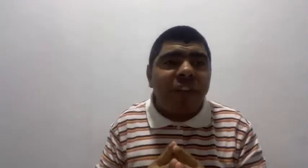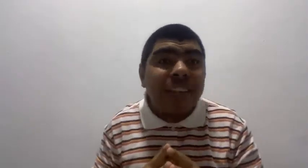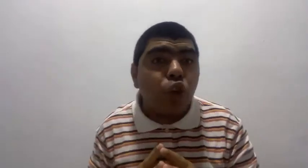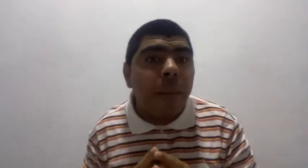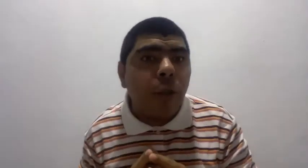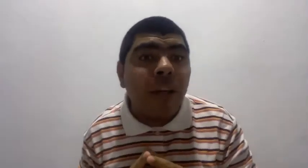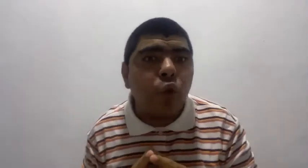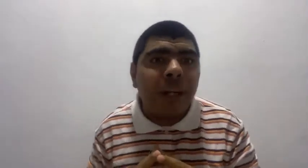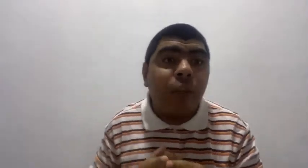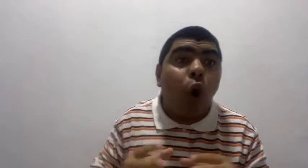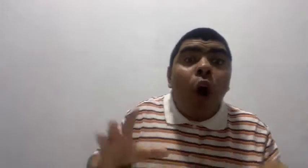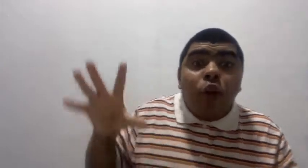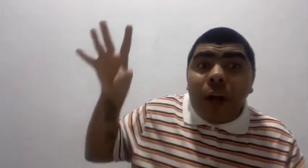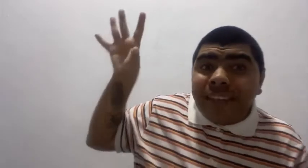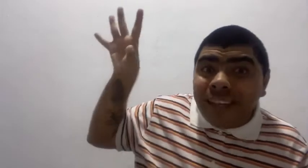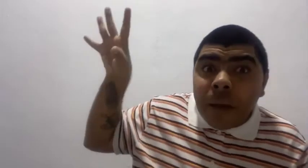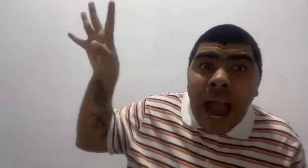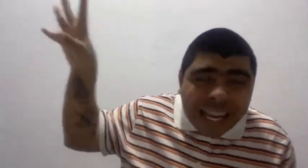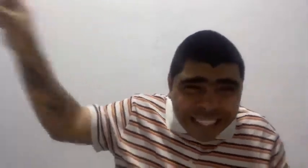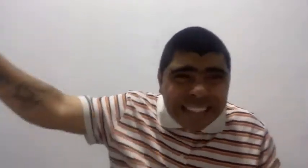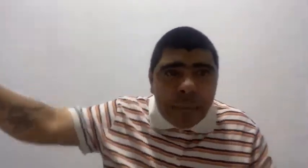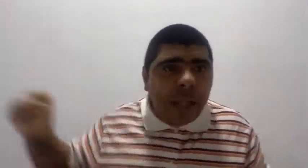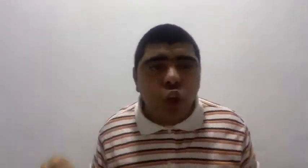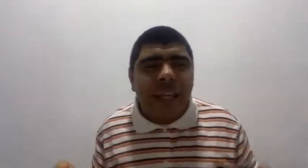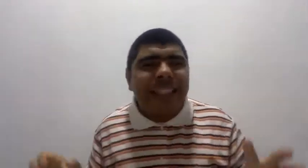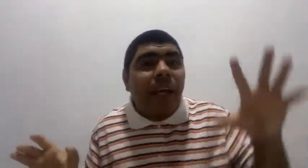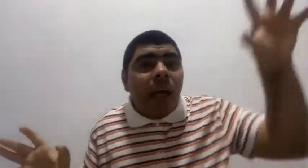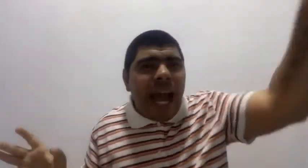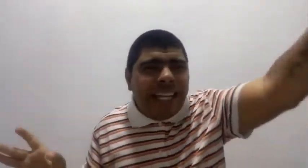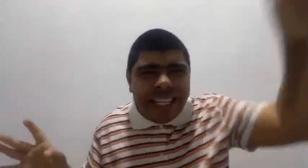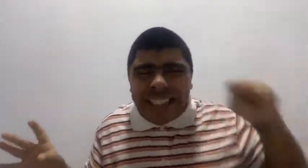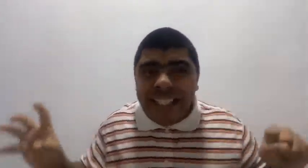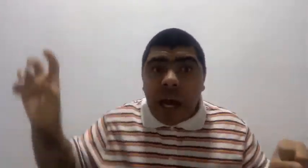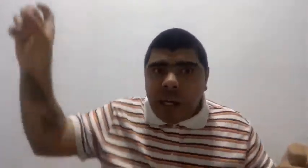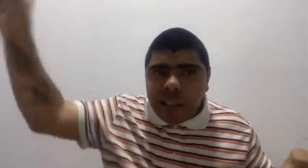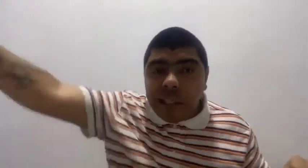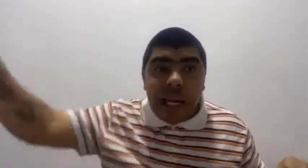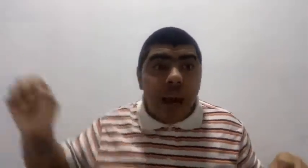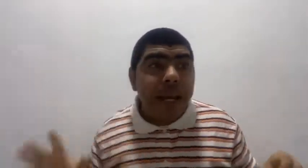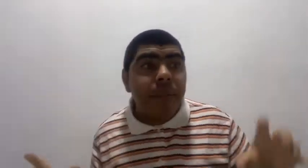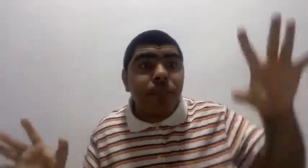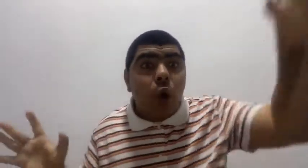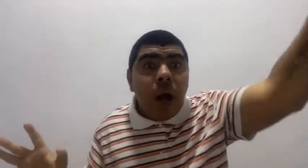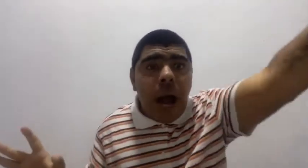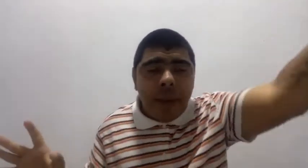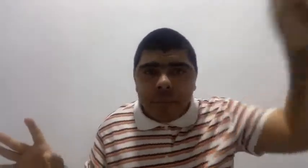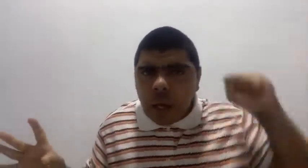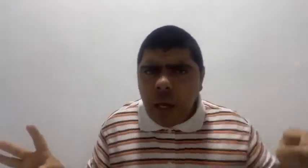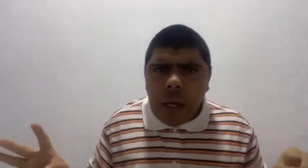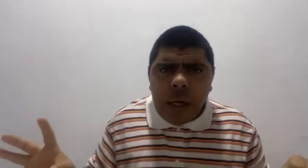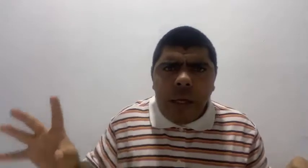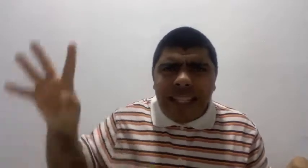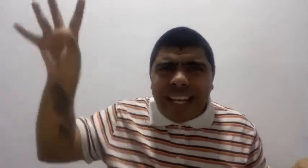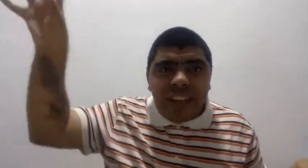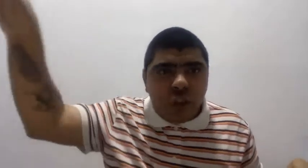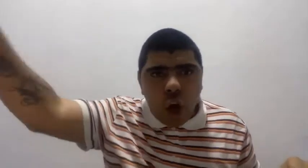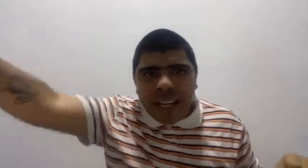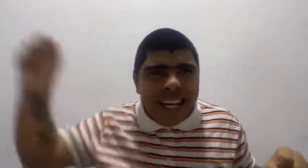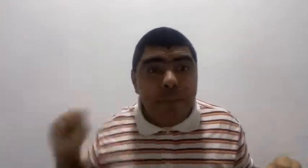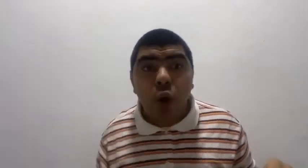perfecto llamado Jesucristo. No, que si aquel está hablando de ti, la crítica, el señalamiento, amén, las traiciones, la